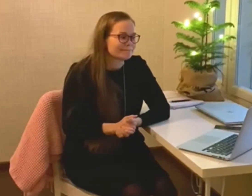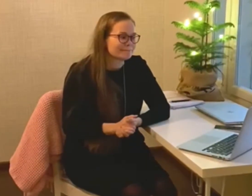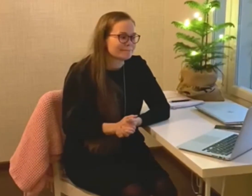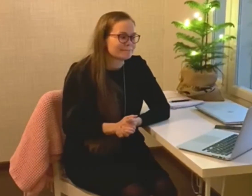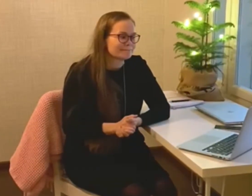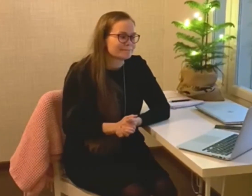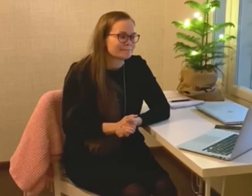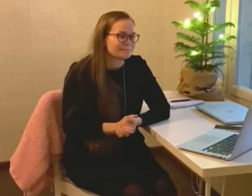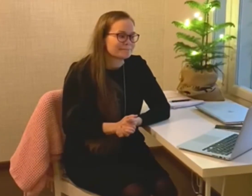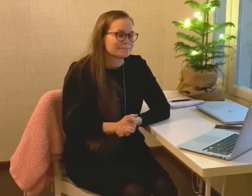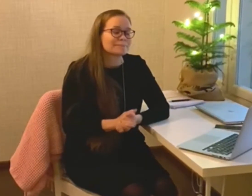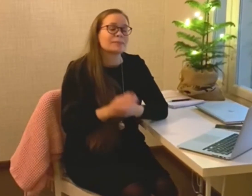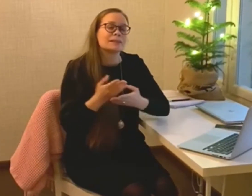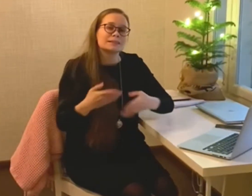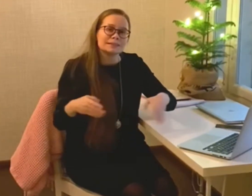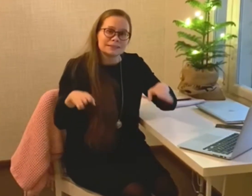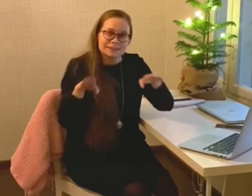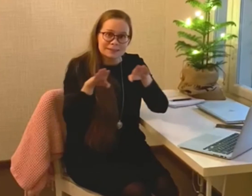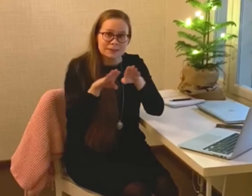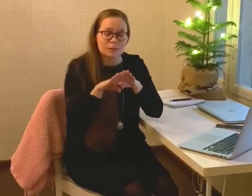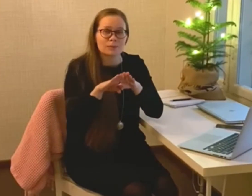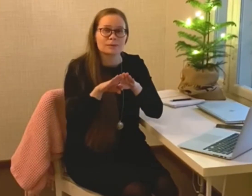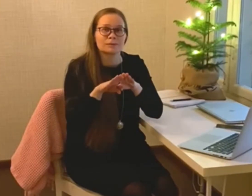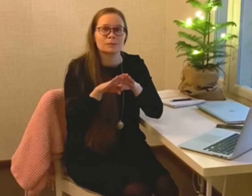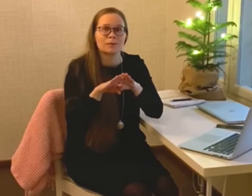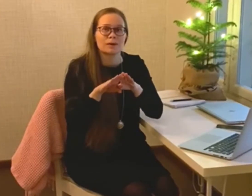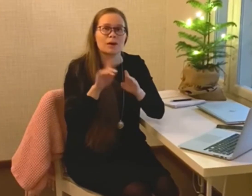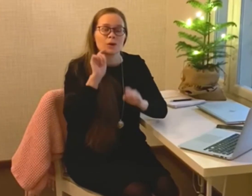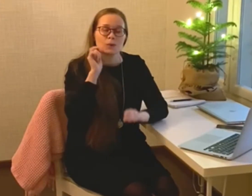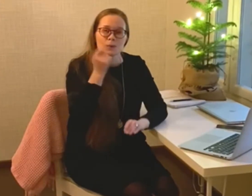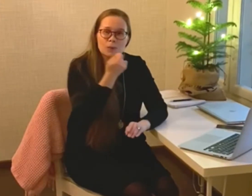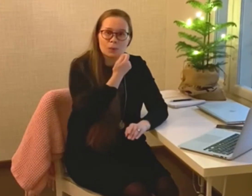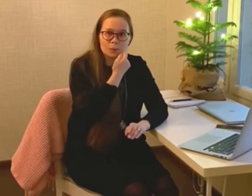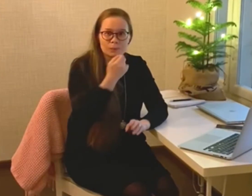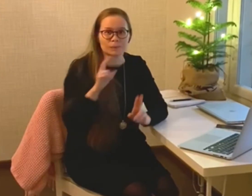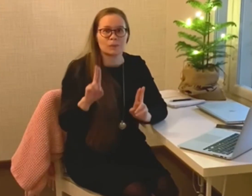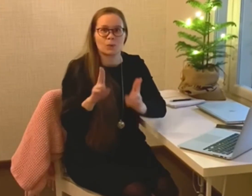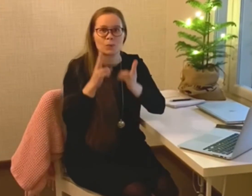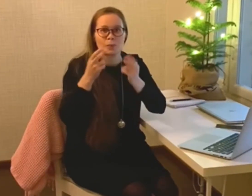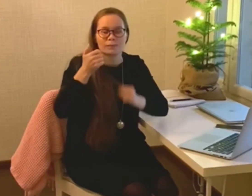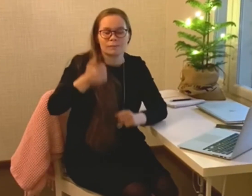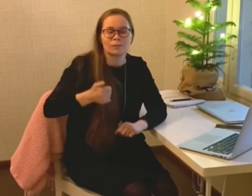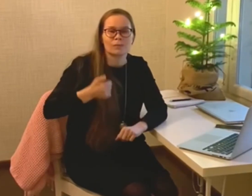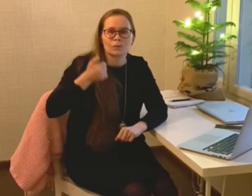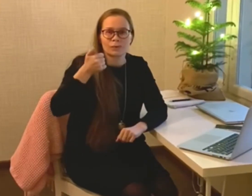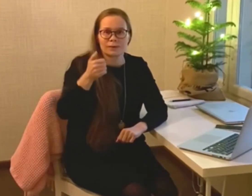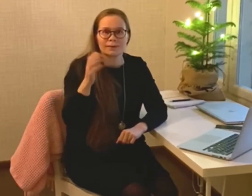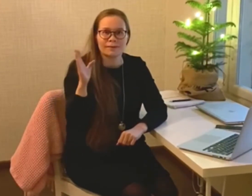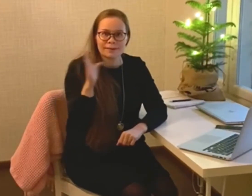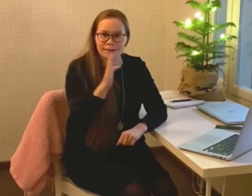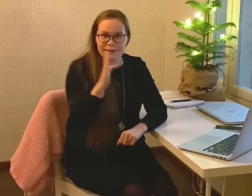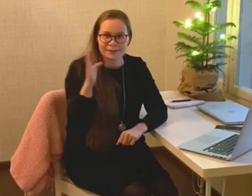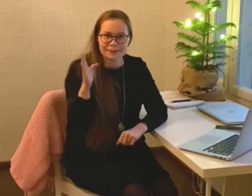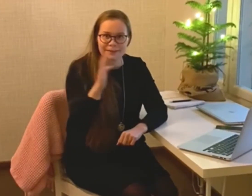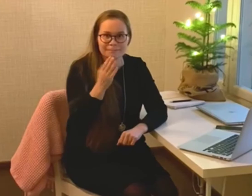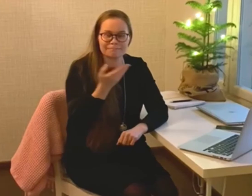viittomakieli.evl.fi kautta työntekijät. Siunattua joulun ja uuden vuoden aikaa kaikille!